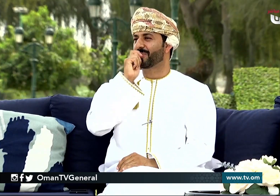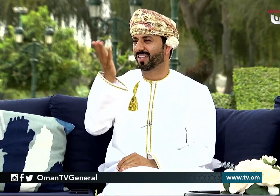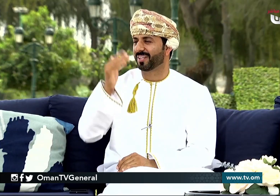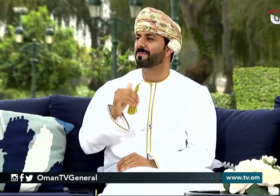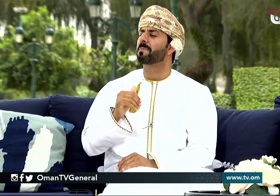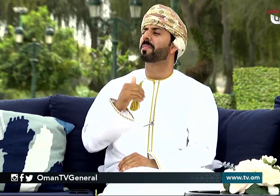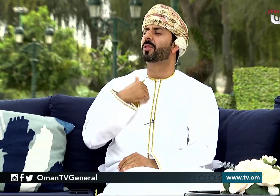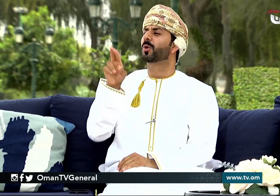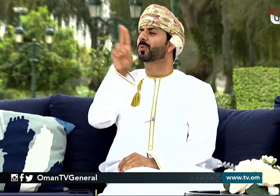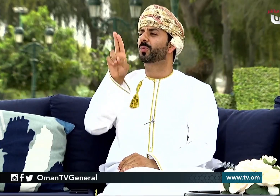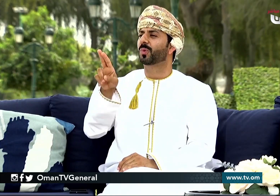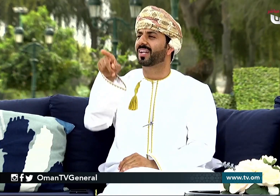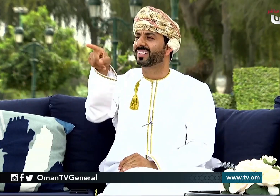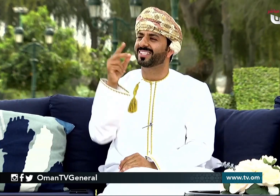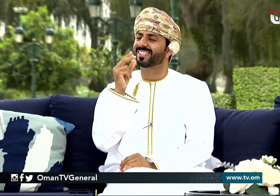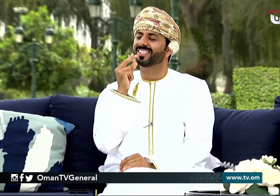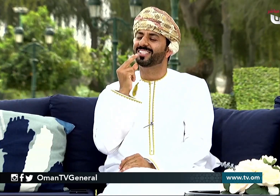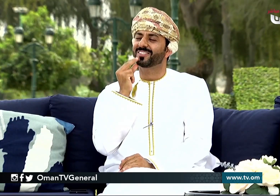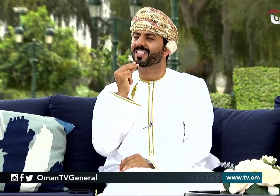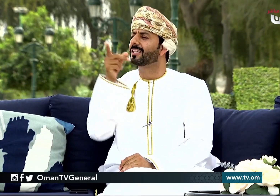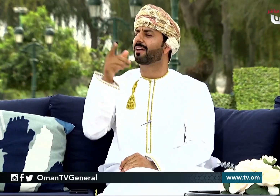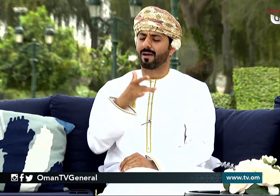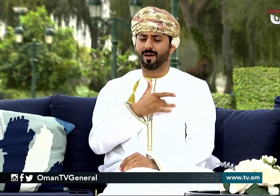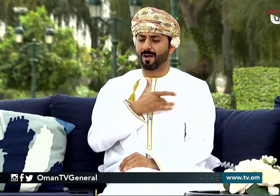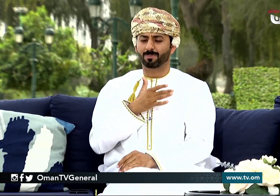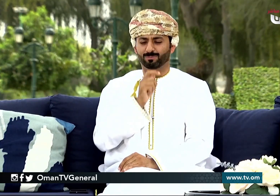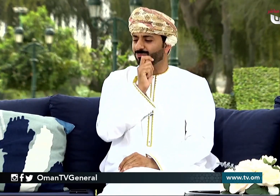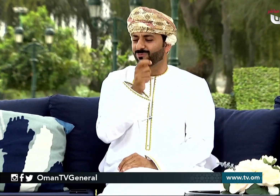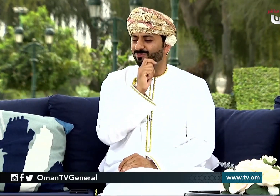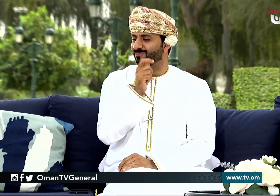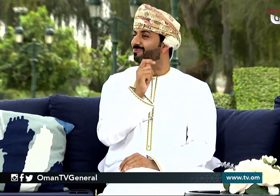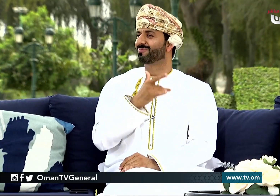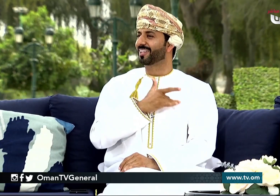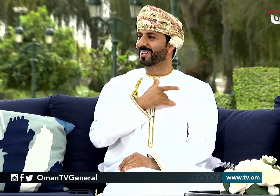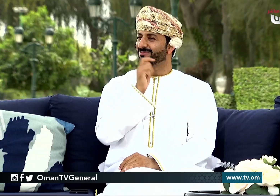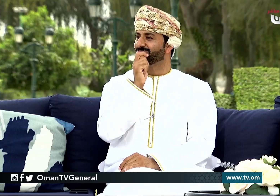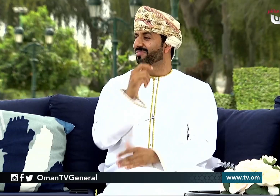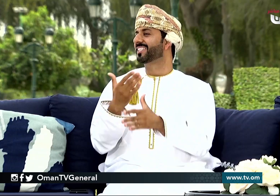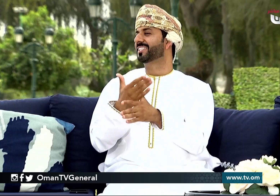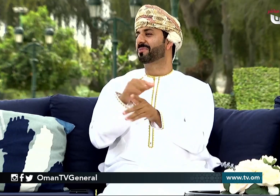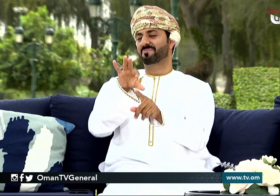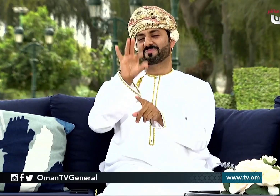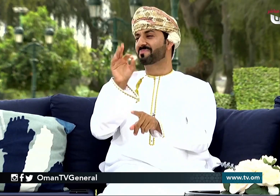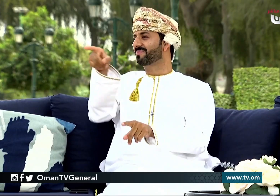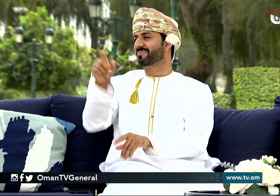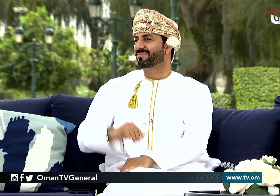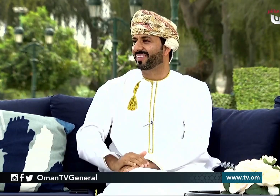أيضا تتخصصوا في مجال الإعلام. سؤالي التالي لمؤيد، أنت تحب الإعلام، ليش اخترت